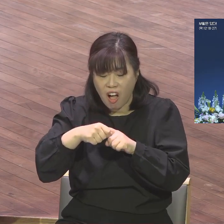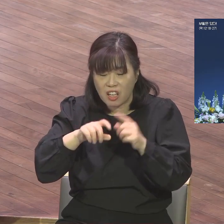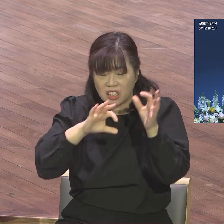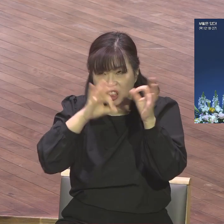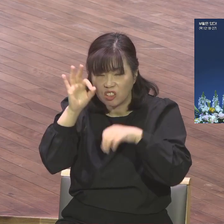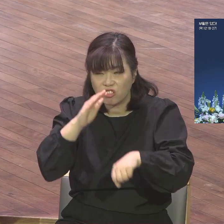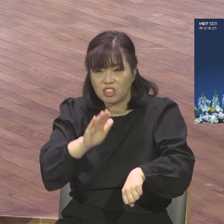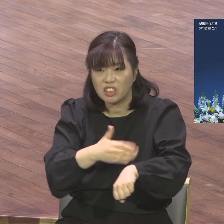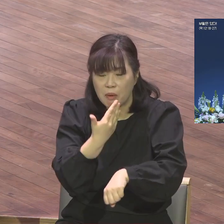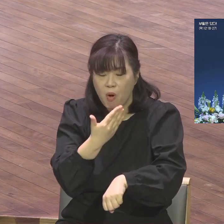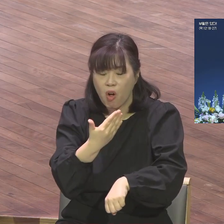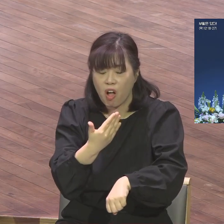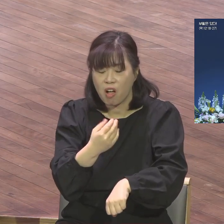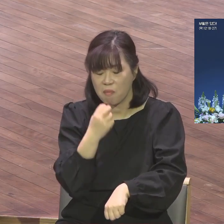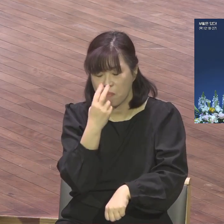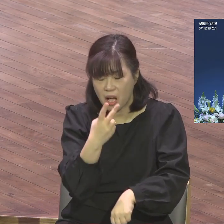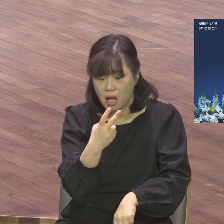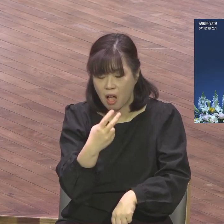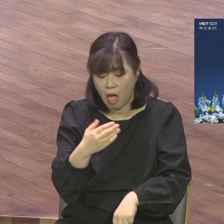믿습니다.